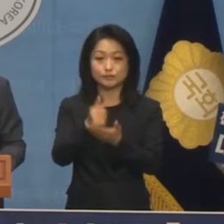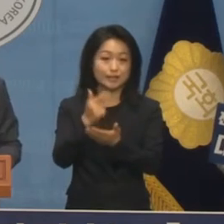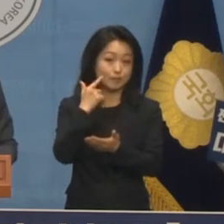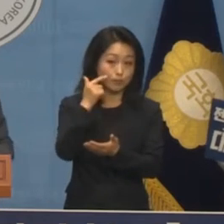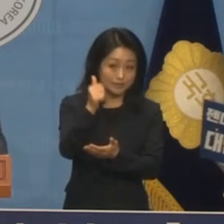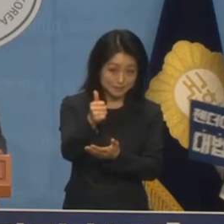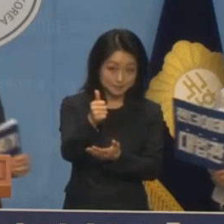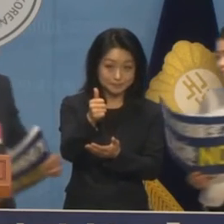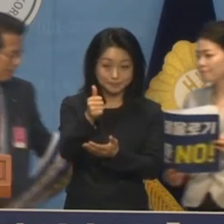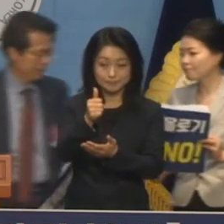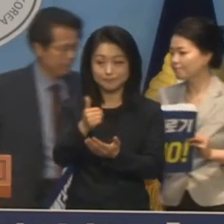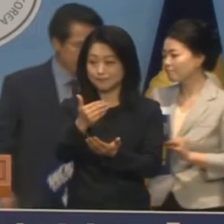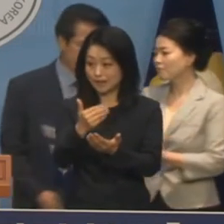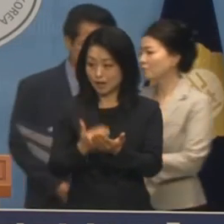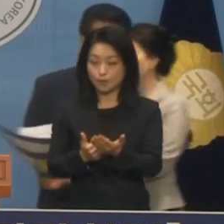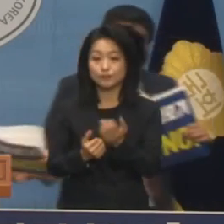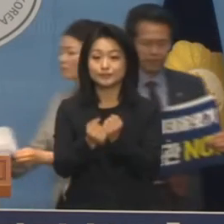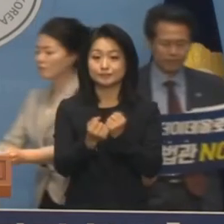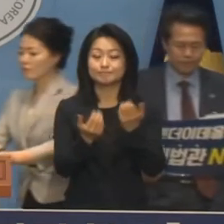후반부를 읽겠습니다.